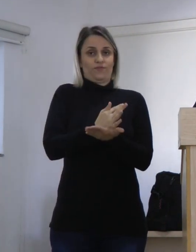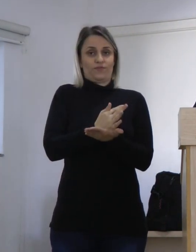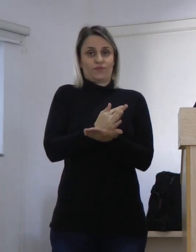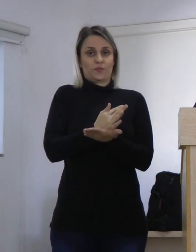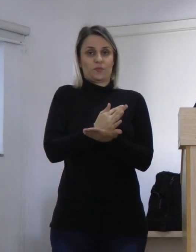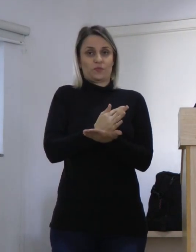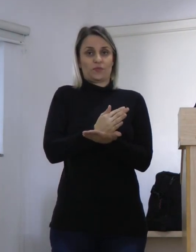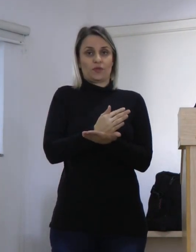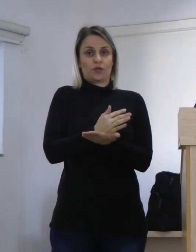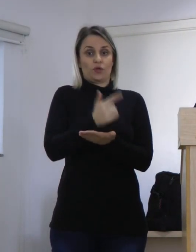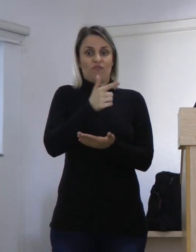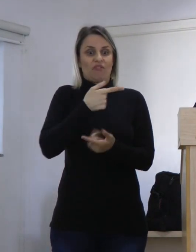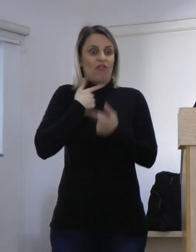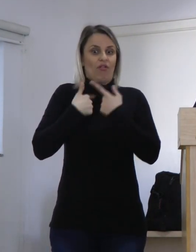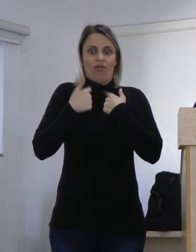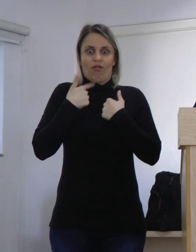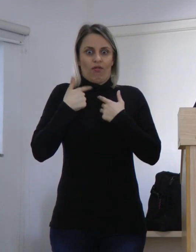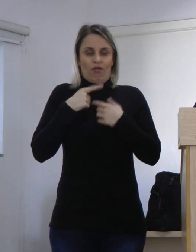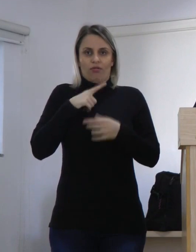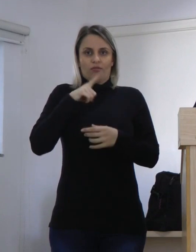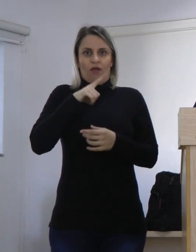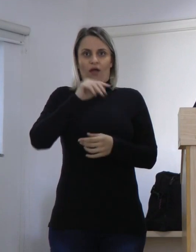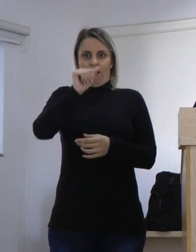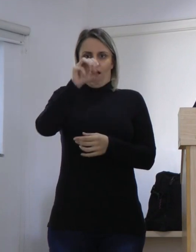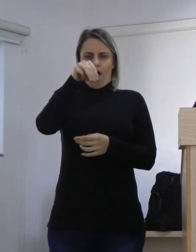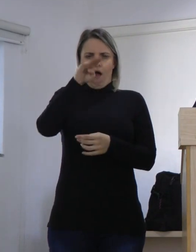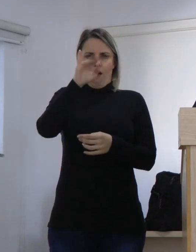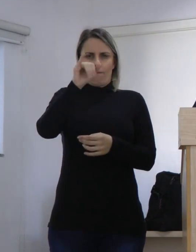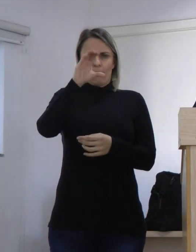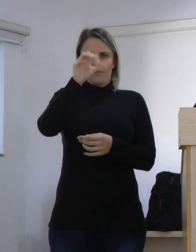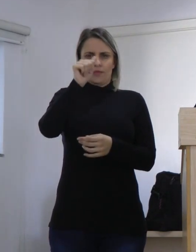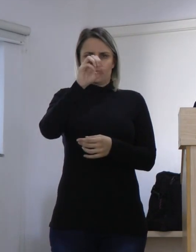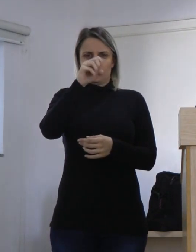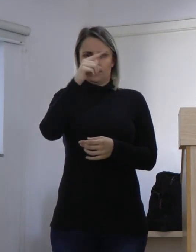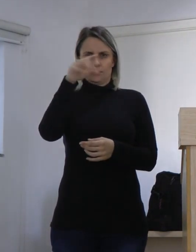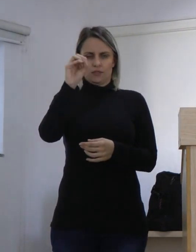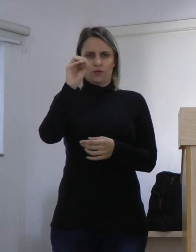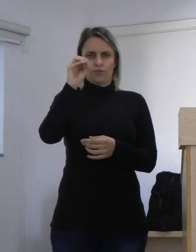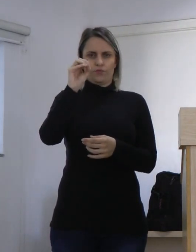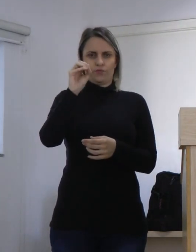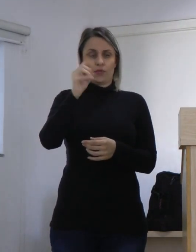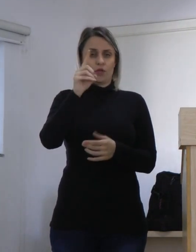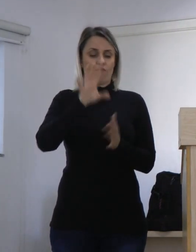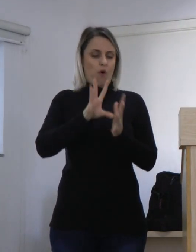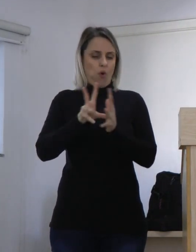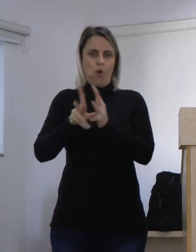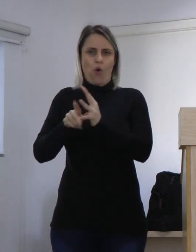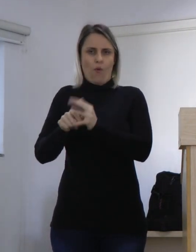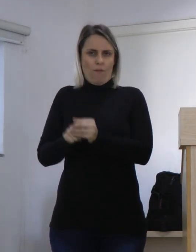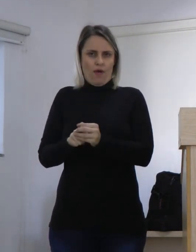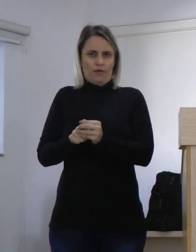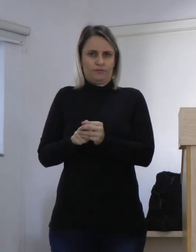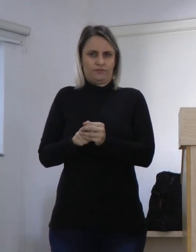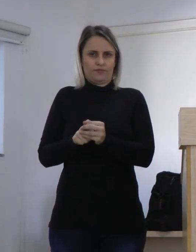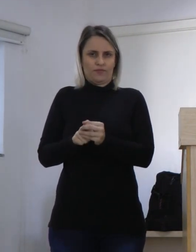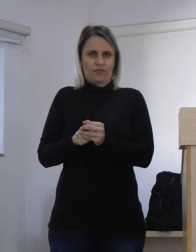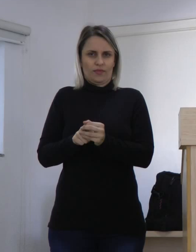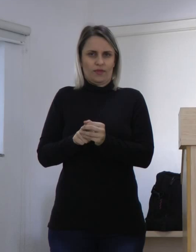cobiça, menos ganância, menos ambição desmedida. Não vamos furtar, corromper,